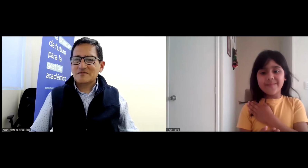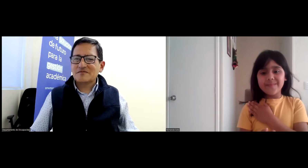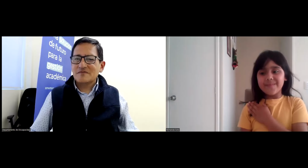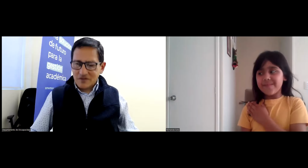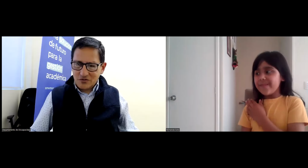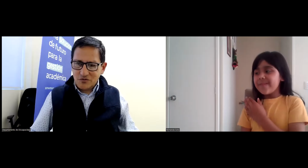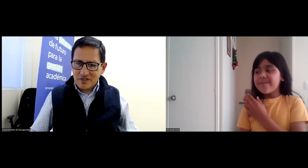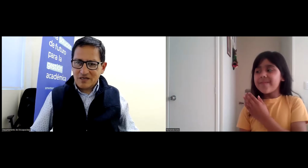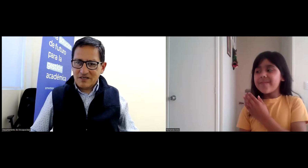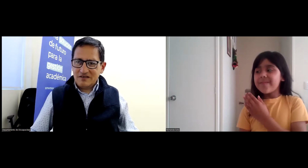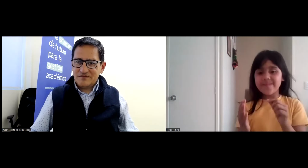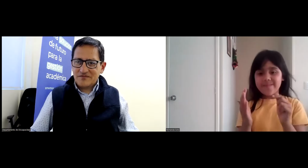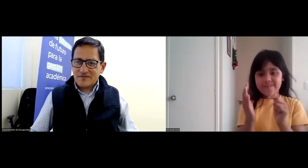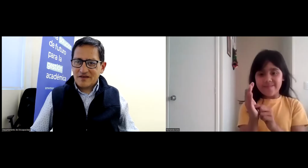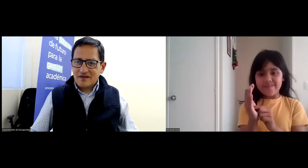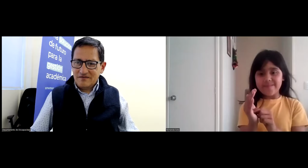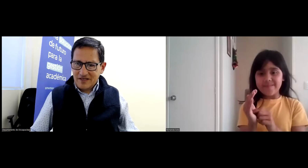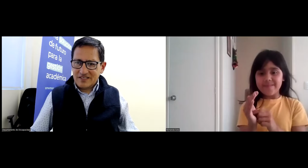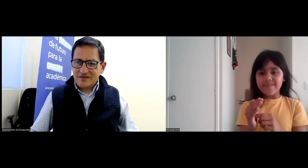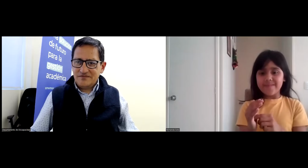tú ya mi fecha